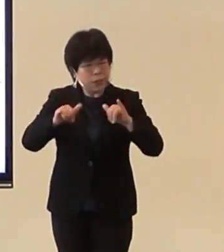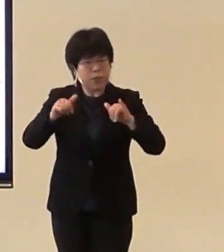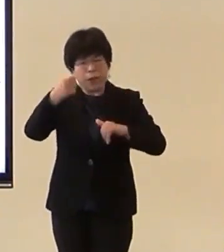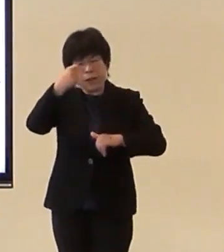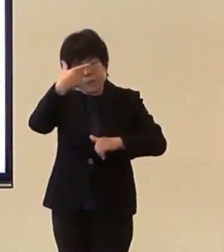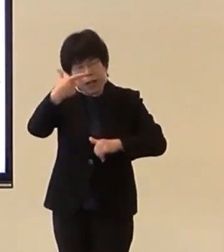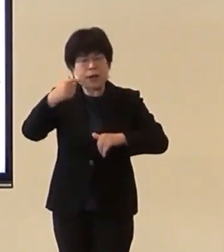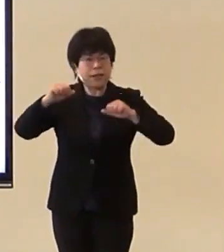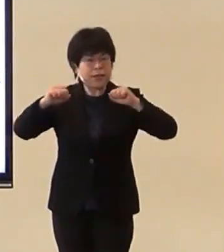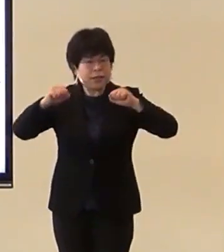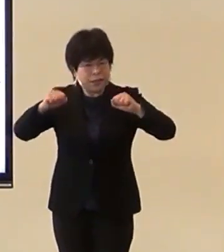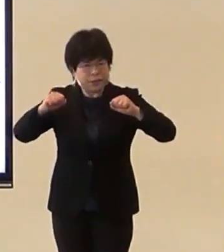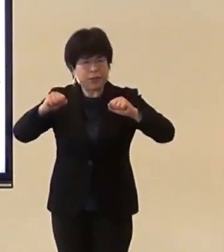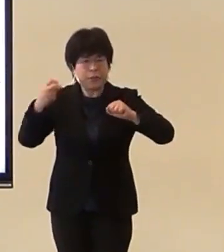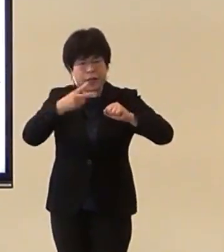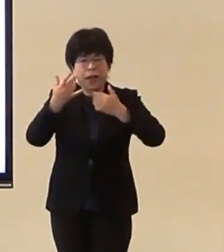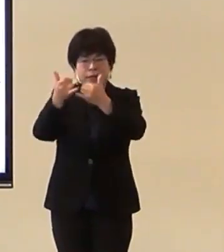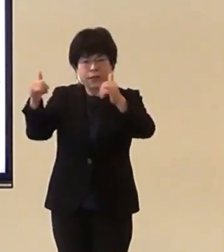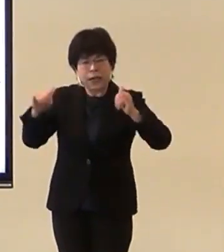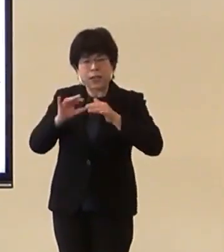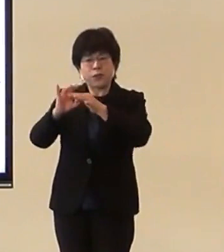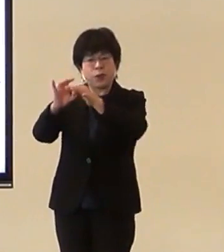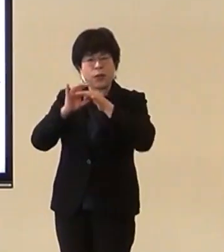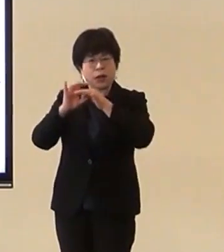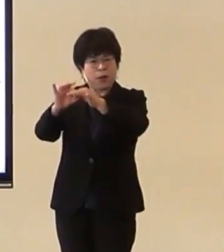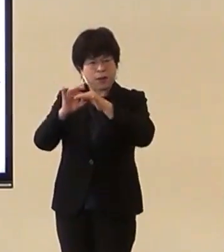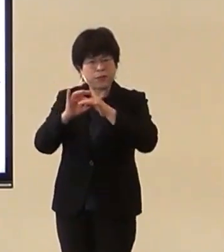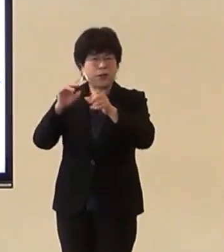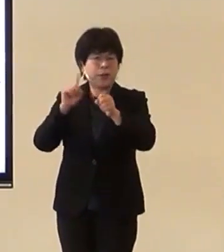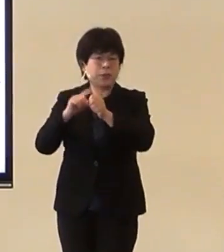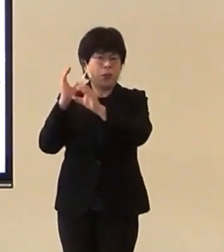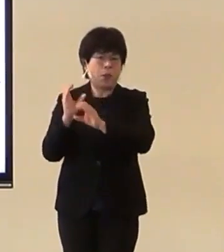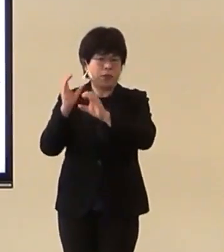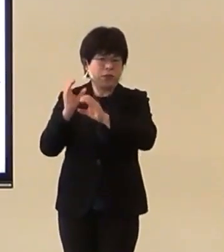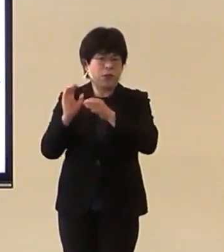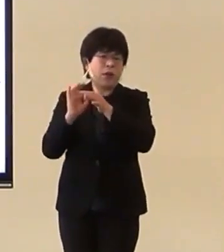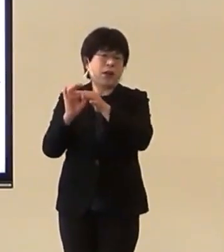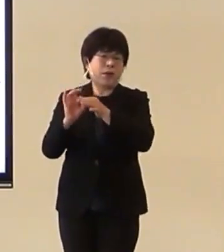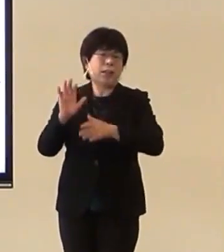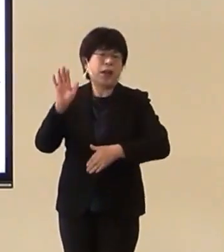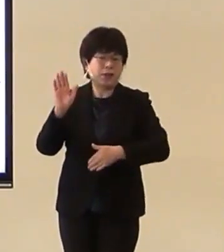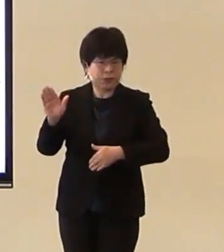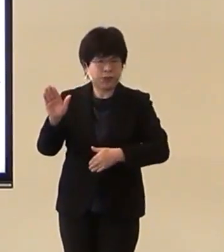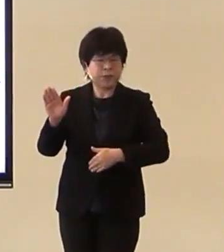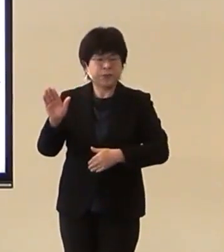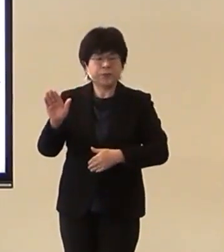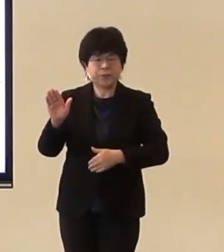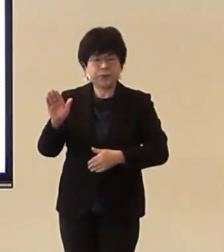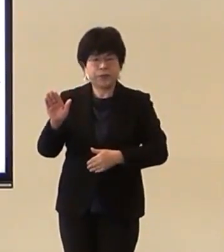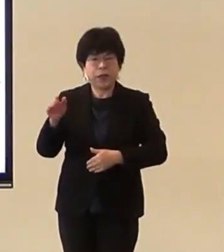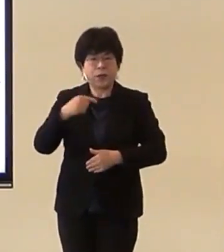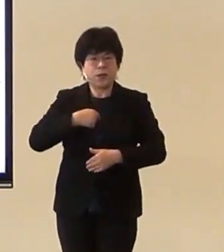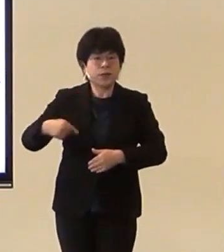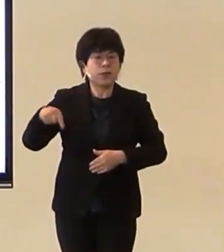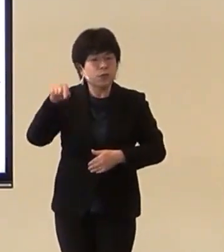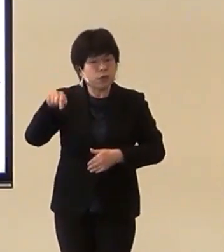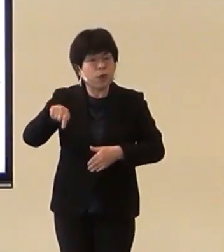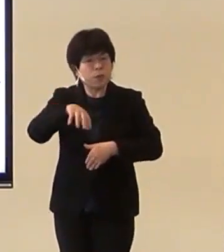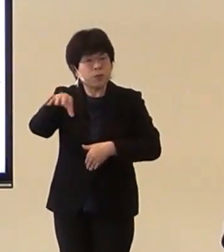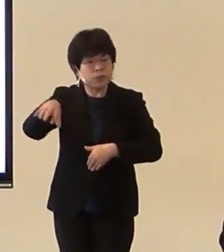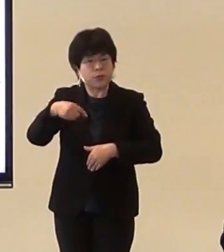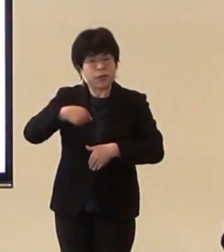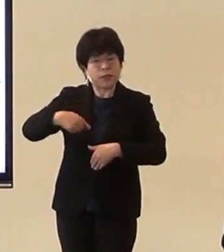会との関わりという点でもそういうようなことがあって、その中で一部私どももできることをさせていただ